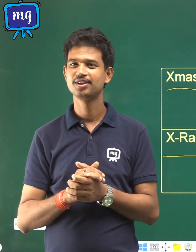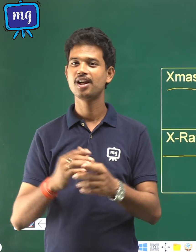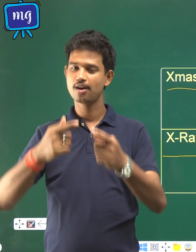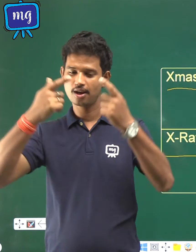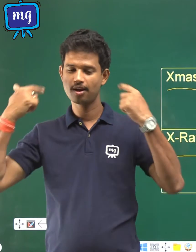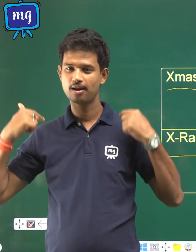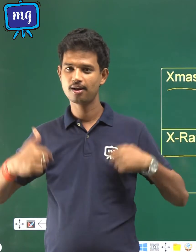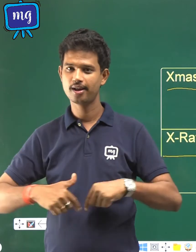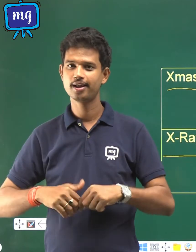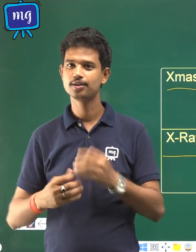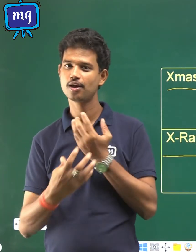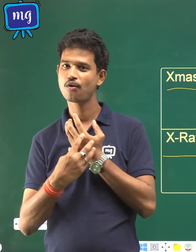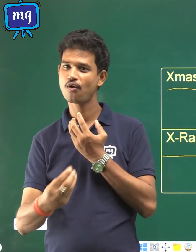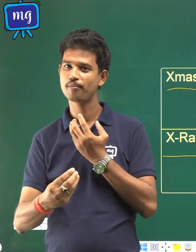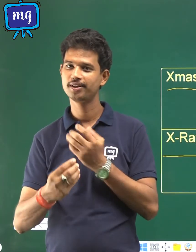X-ray.